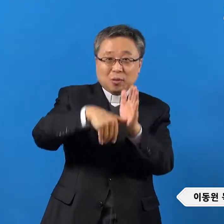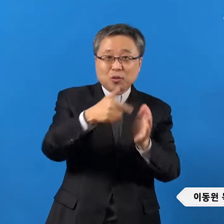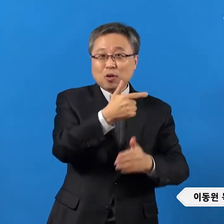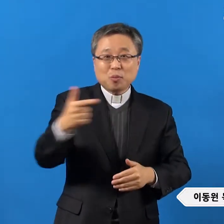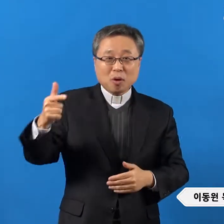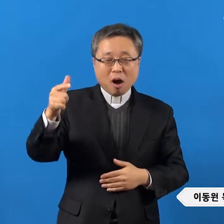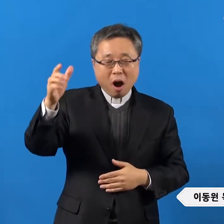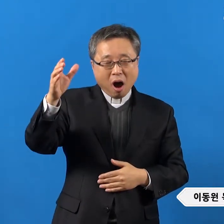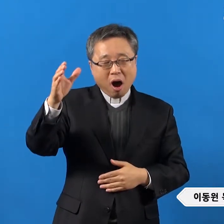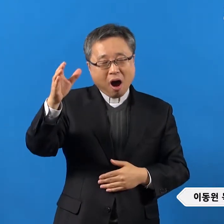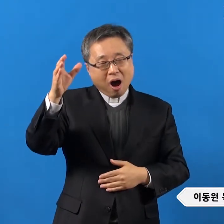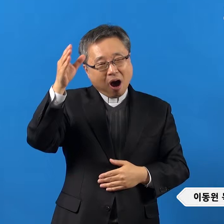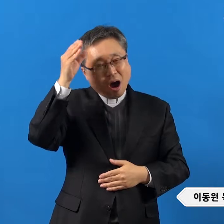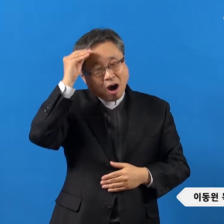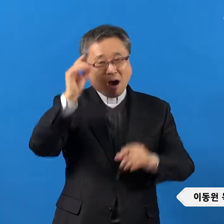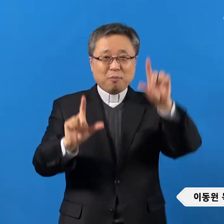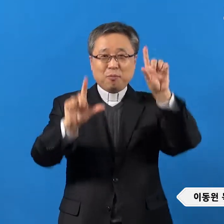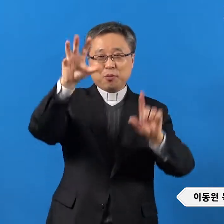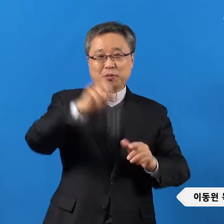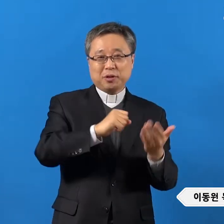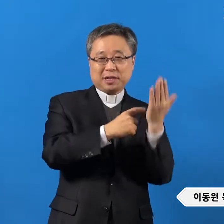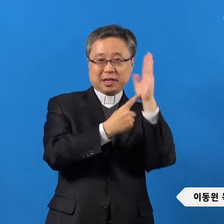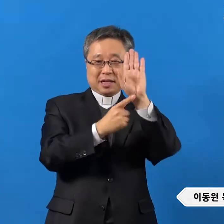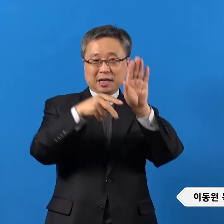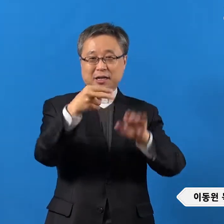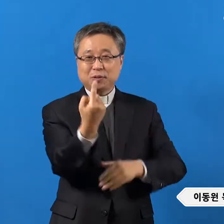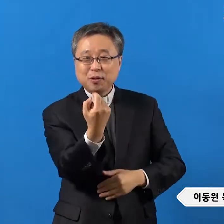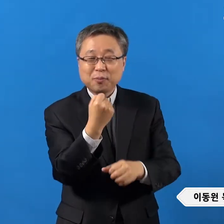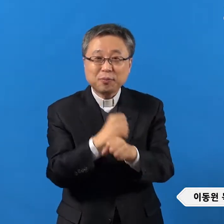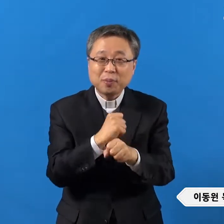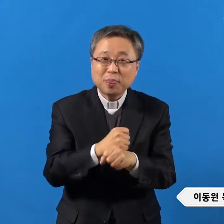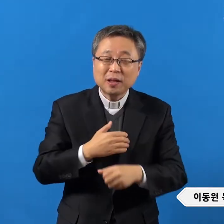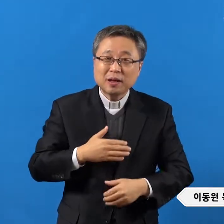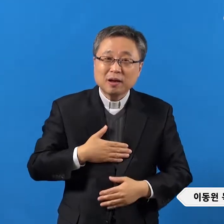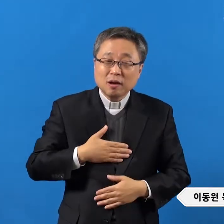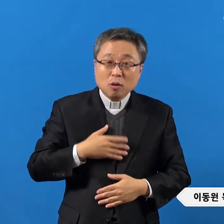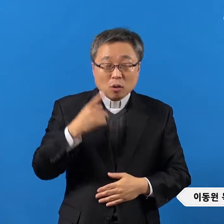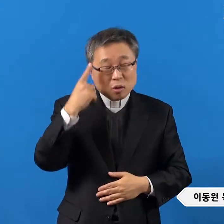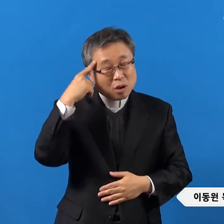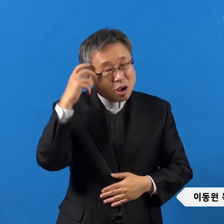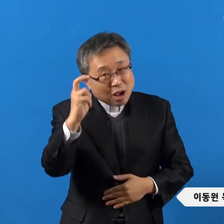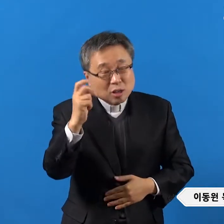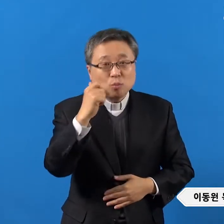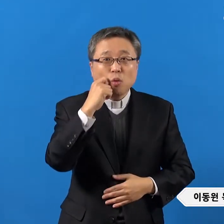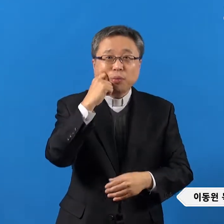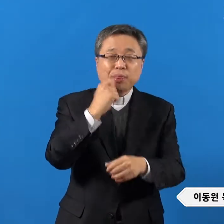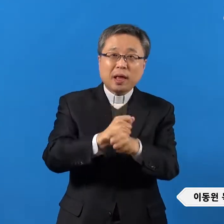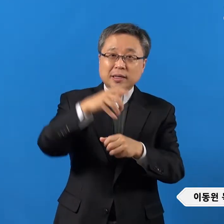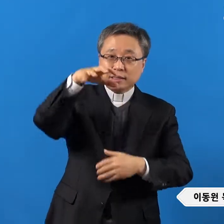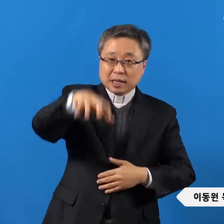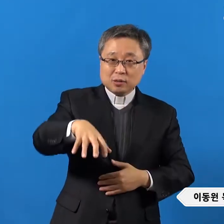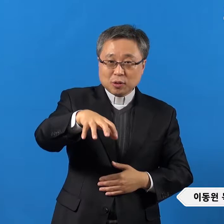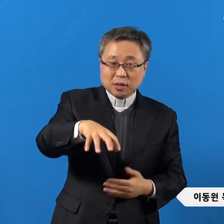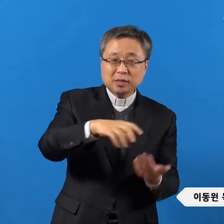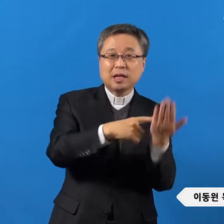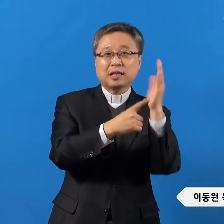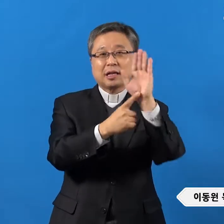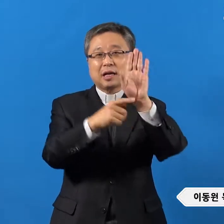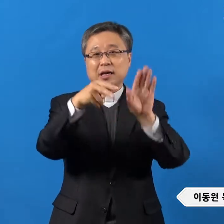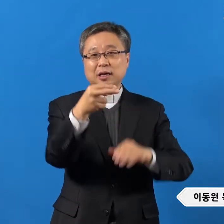모습으로 등장하기도 합니다. 전혀 예측하지 못한 장소에서 등장하기도 합니다. 그런데 처음